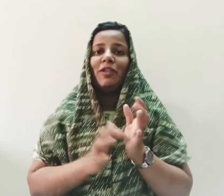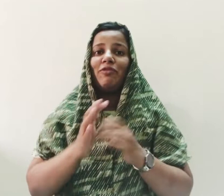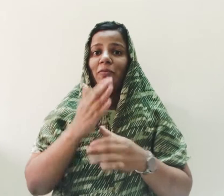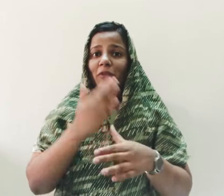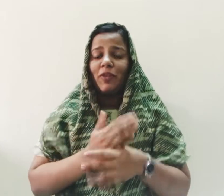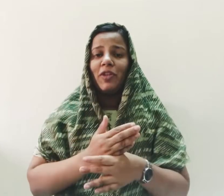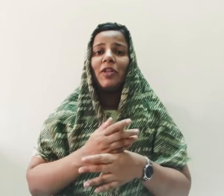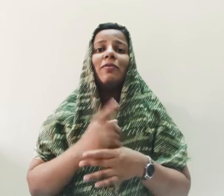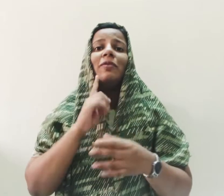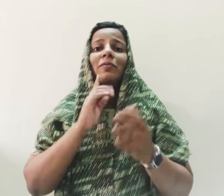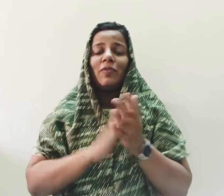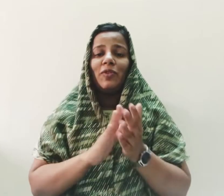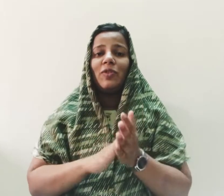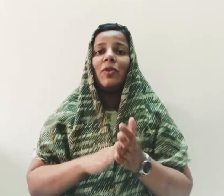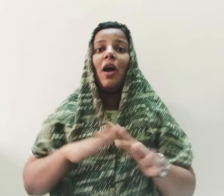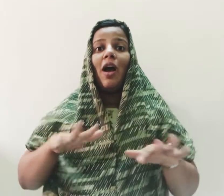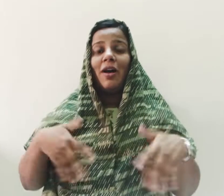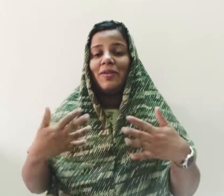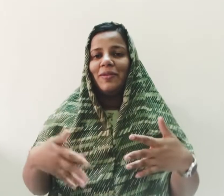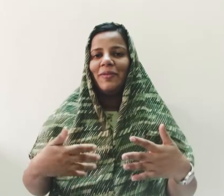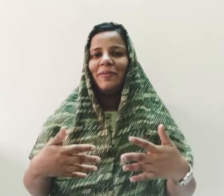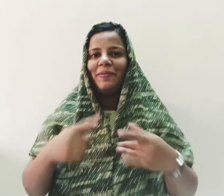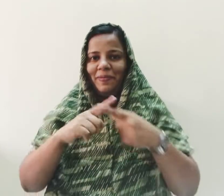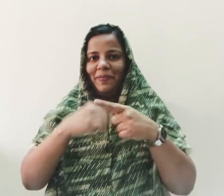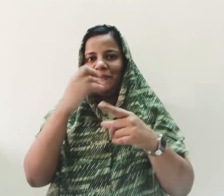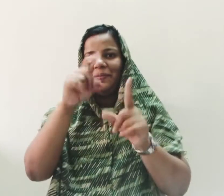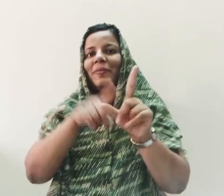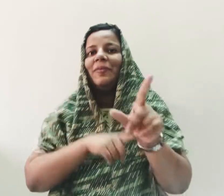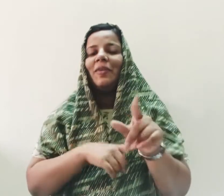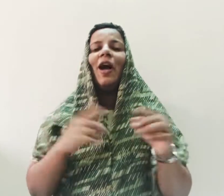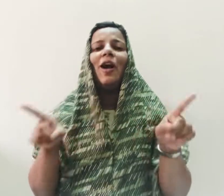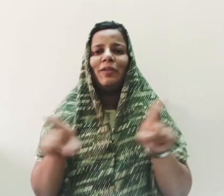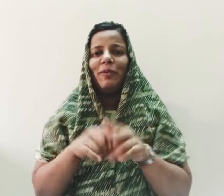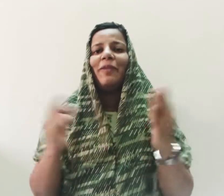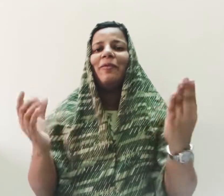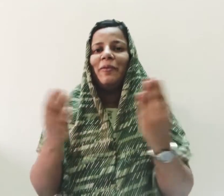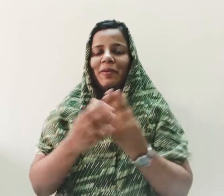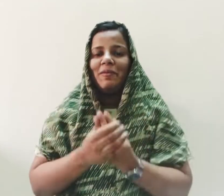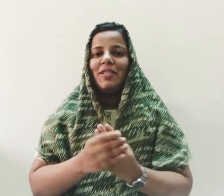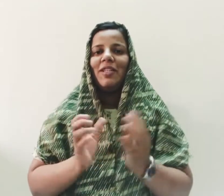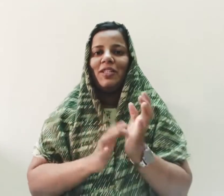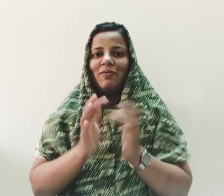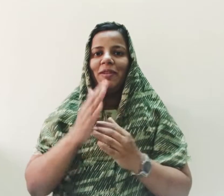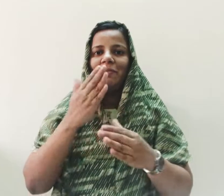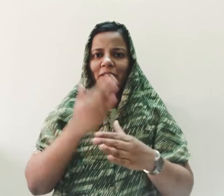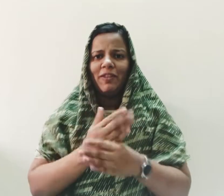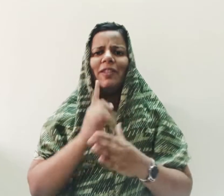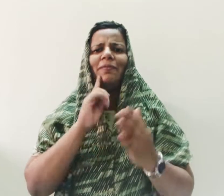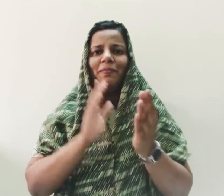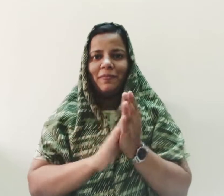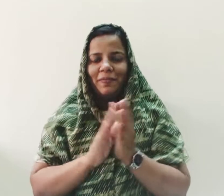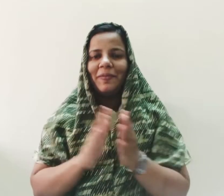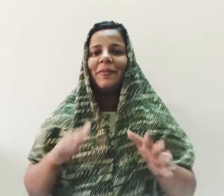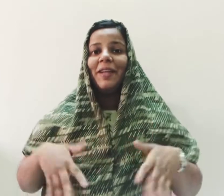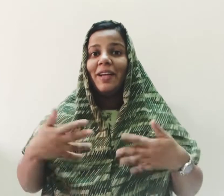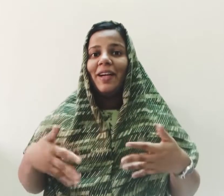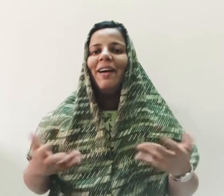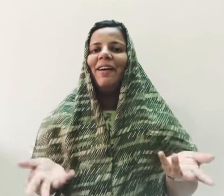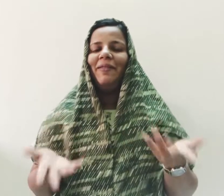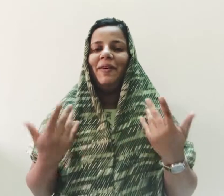പ്രവൃത്തികളെക്കുറിച്ച് ഘോഷിച്ച് ഉല്ലസിക്കുന്നു. ഹല്ലേലൂയ. ഈ പ്രഭാതത്തിൽ നമുക്ക് ഒരുമിച്ച് ആ കർത്താവിൻ്റെ പ്രവൃത്തികളെക്കുറിച്ച് ഘോഷിച്ച് ഉല്ലസിക്കാം. കഴിഞ്ഞ കാലങ്ങളിൽ